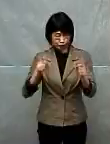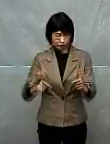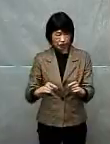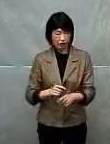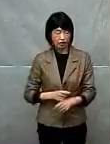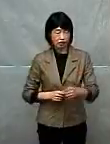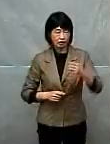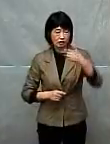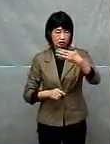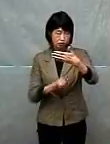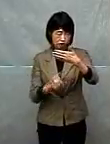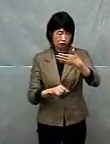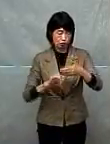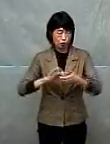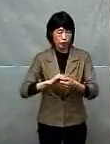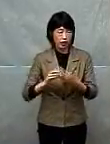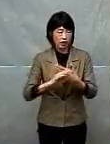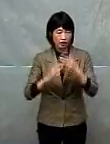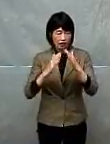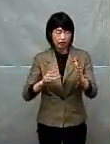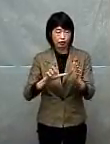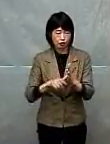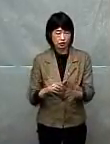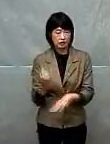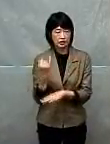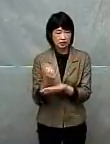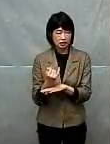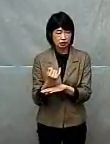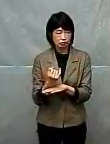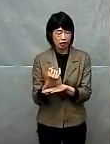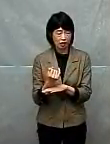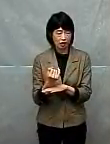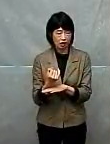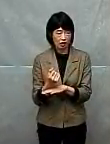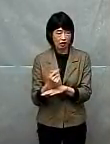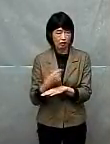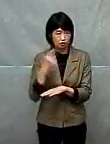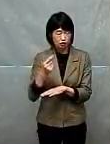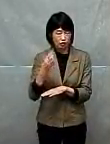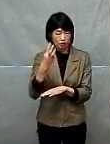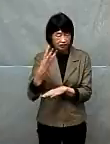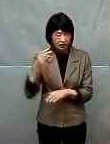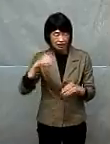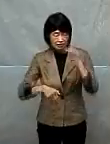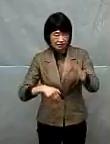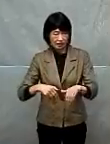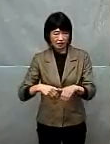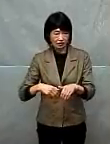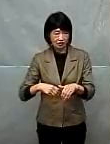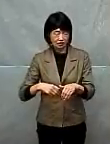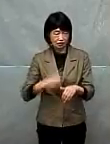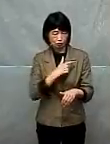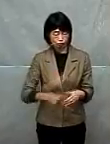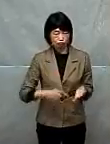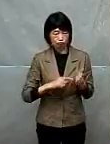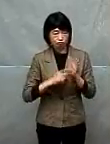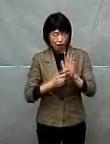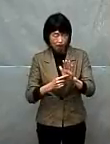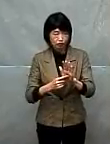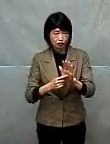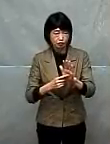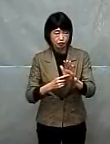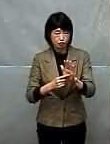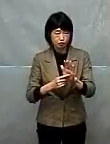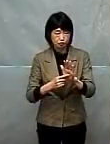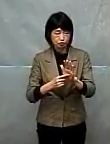9月定例会でですね、吉村知事は参戦出馬、参戦の立候参戦を向けて立